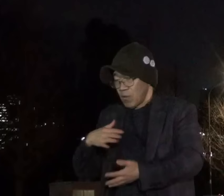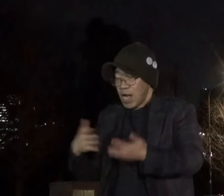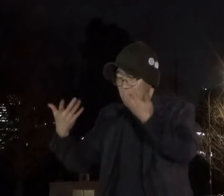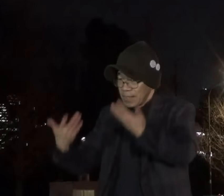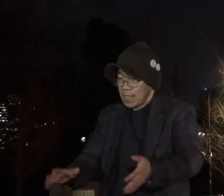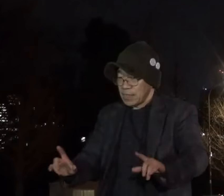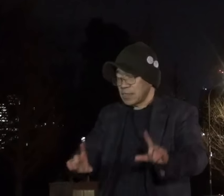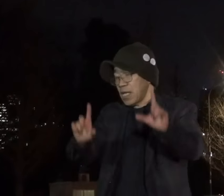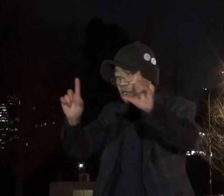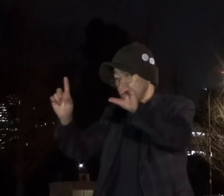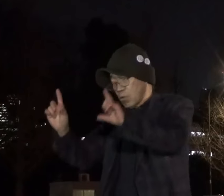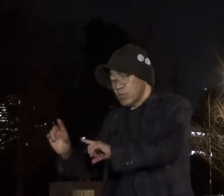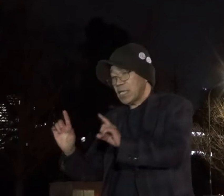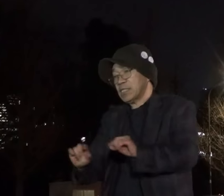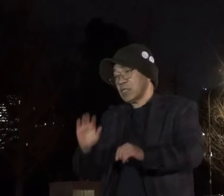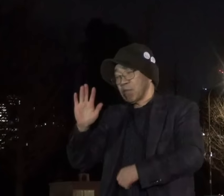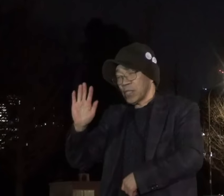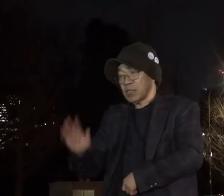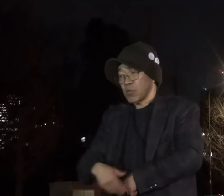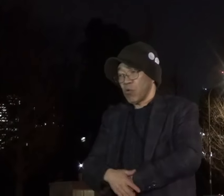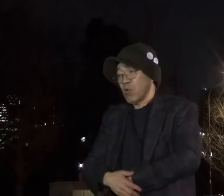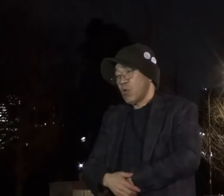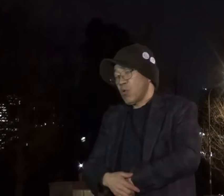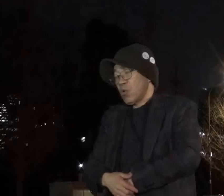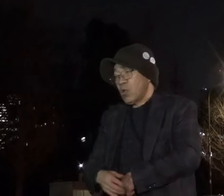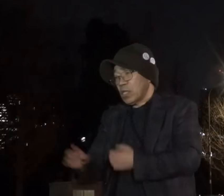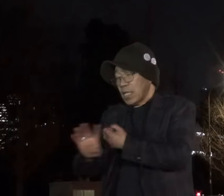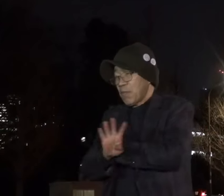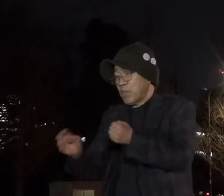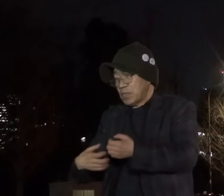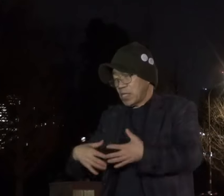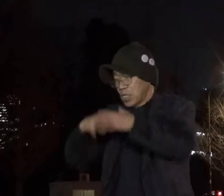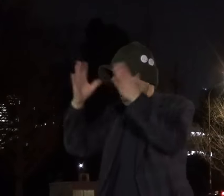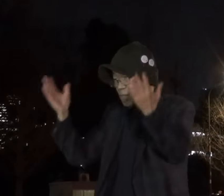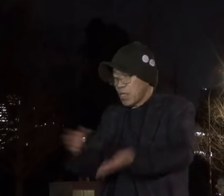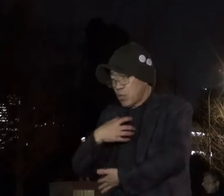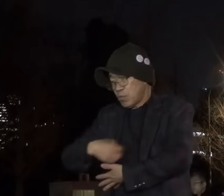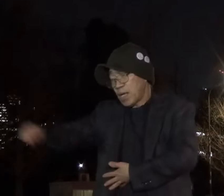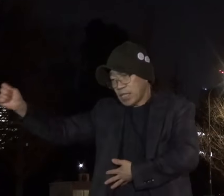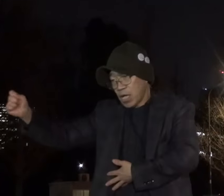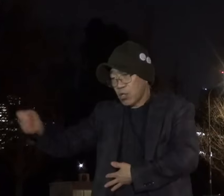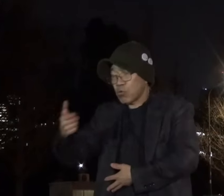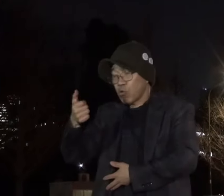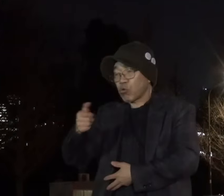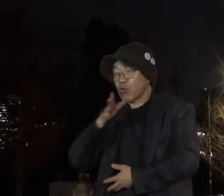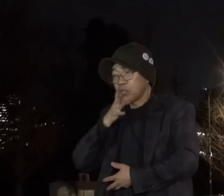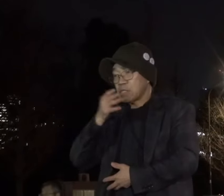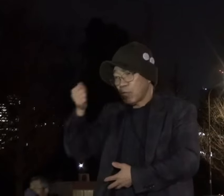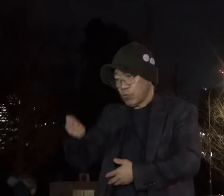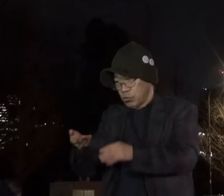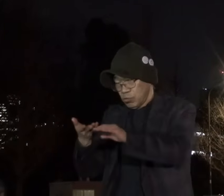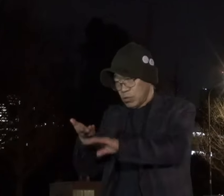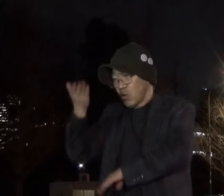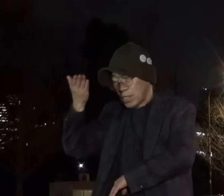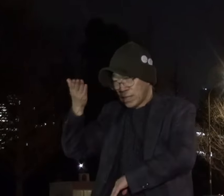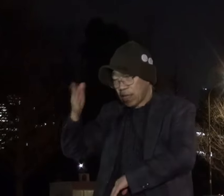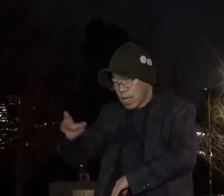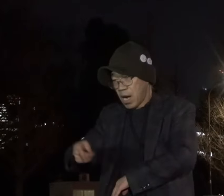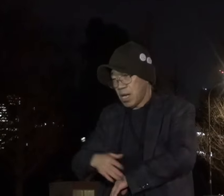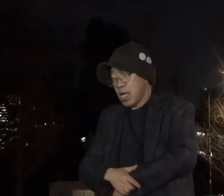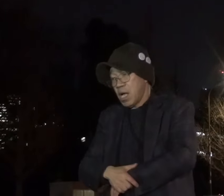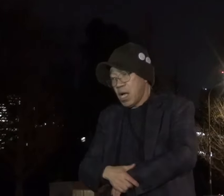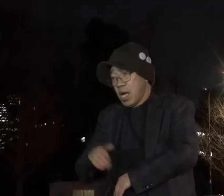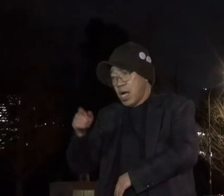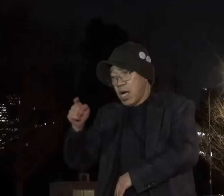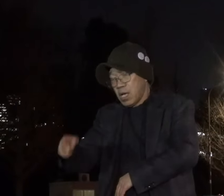で全てを奪われ、50代になってからまた一から始めなければならなくなりました。発災以来、私たち